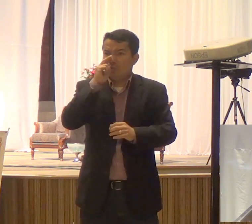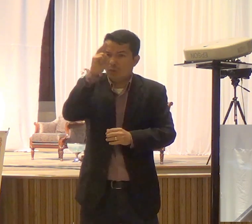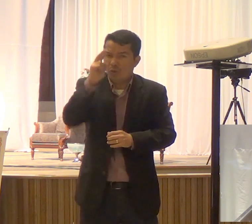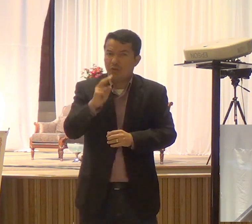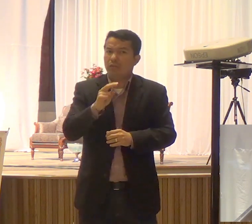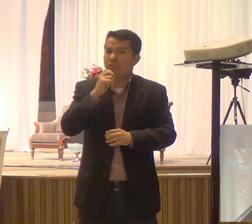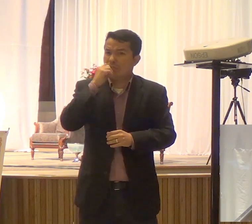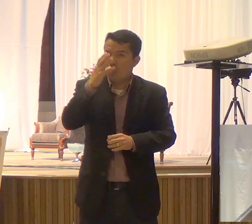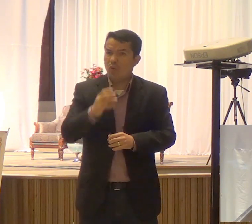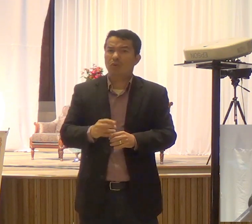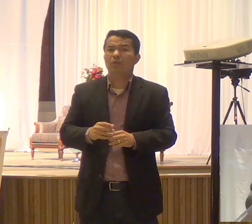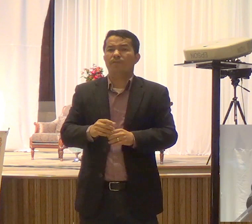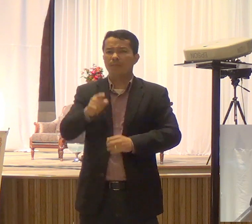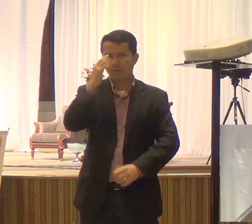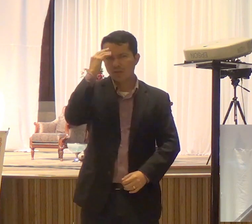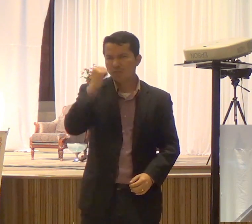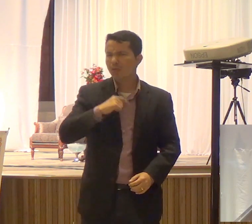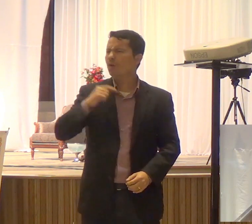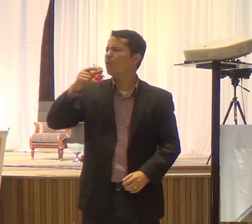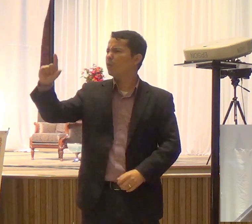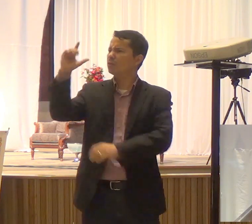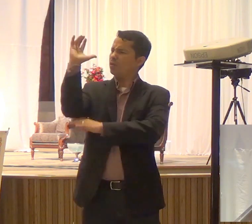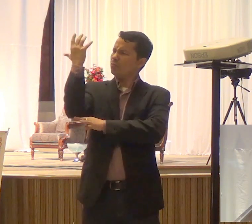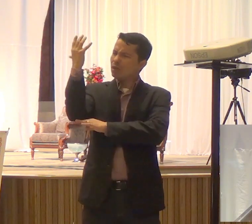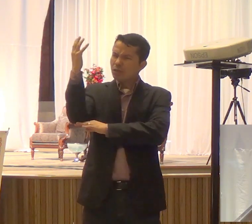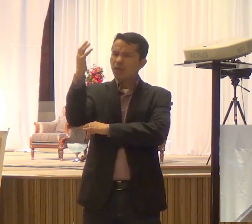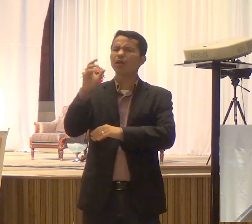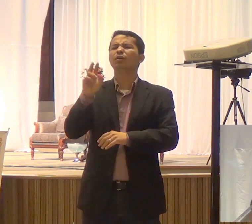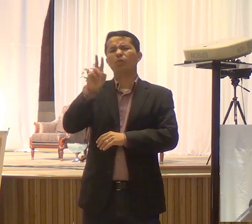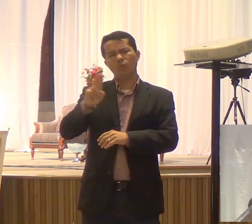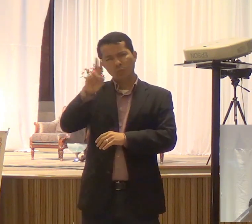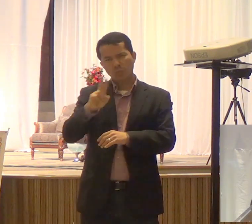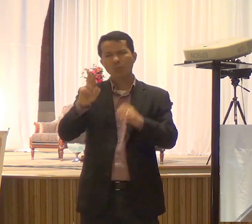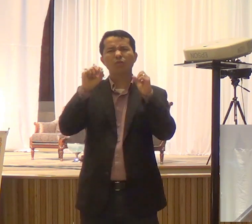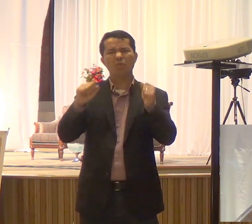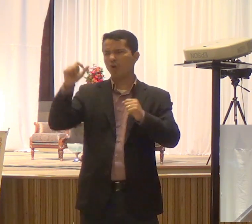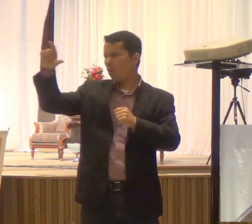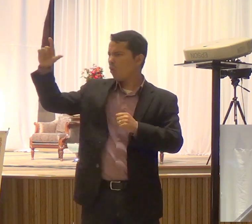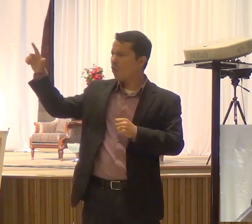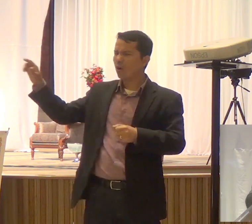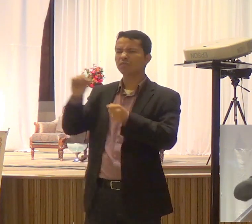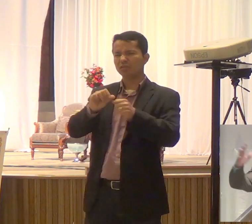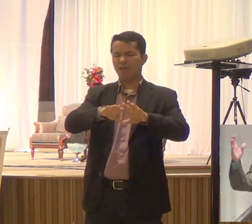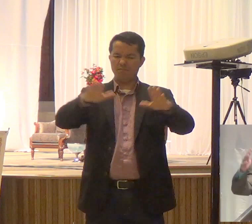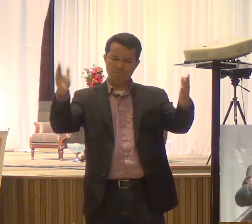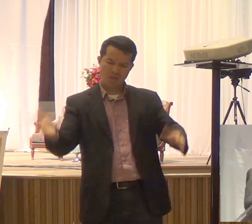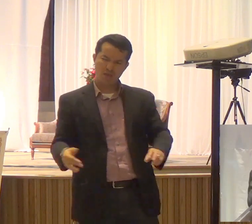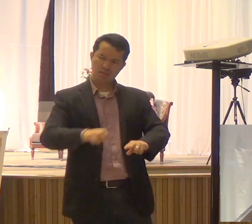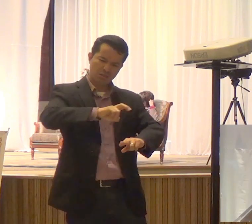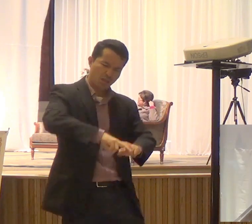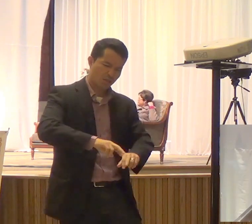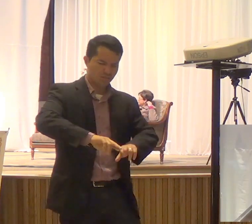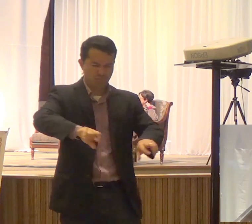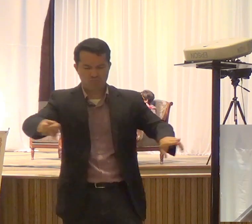madeira que são úteis, mas que para isso precisam estar mortas, cortadas, fora do seu contexto natural. E aí sim elas vão servir,